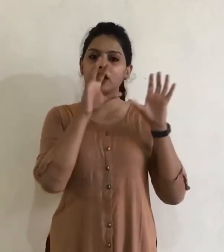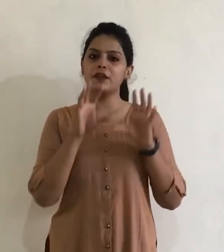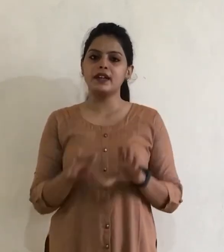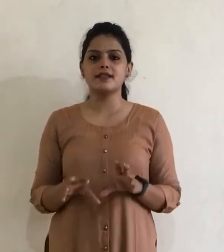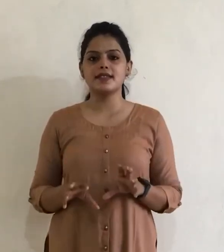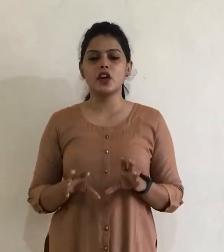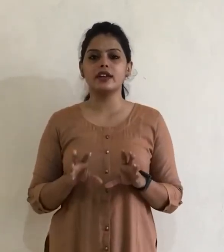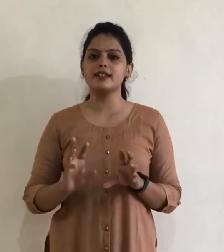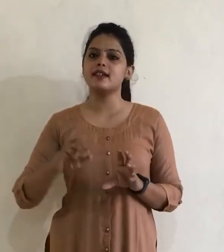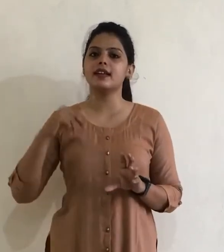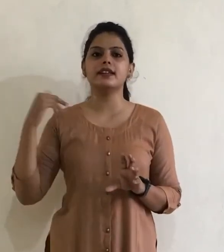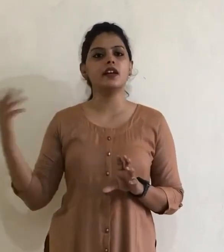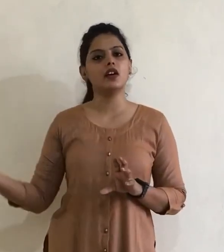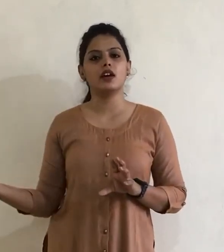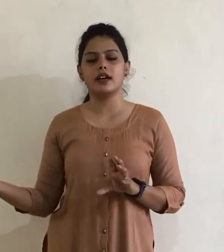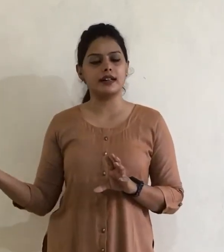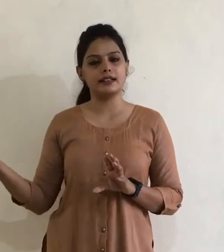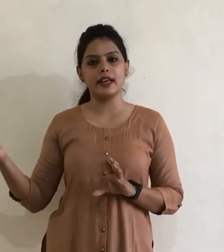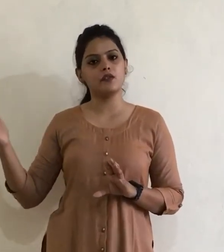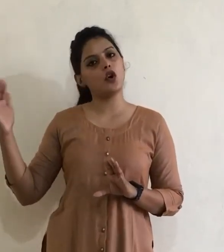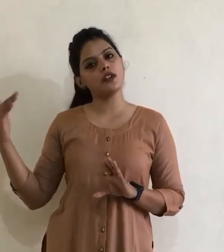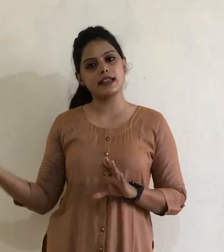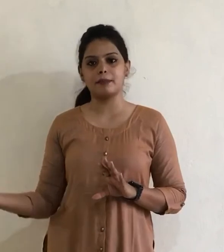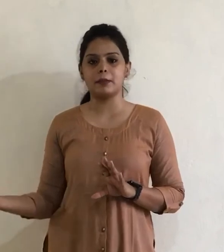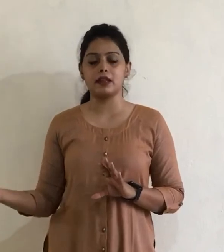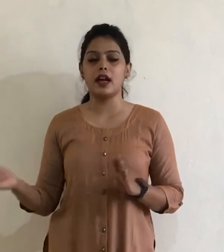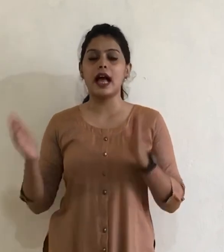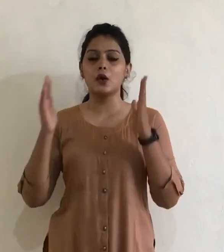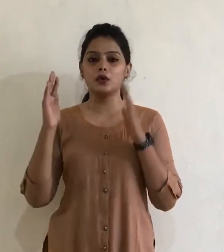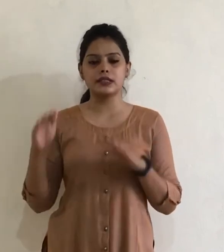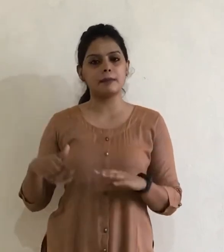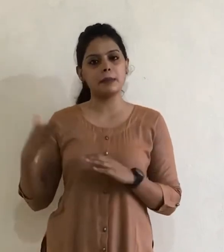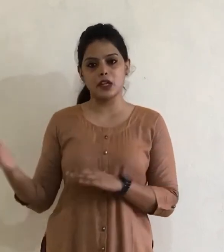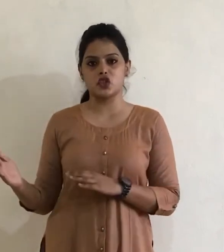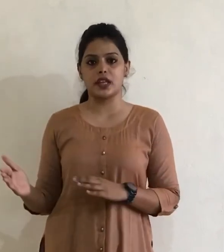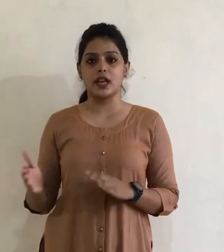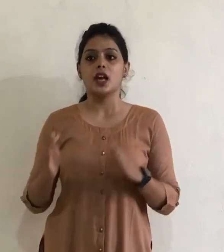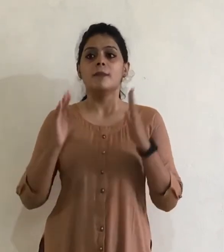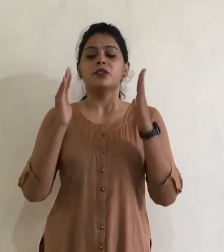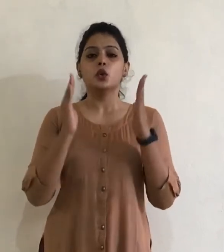ऑफ इंडिया से सिक्योरिटीज खरीदते हैं वो और सामने बेचते हैं.